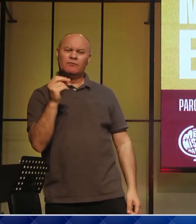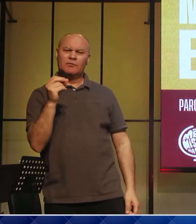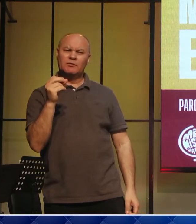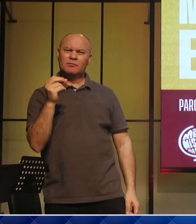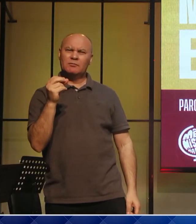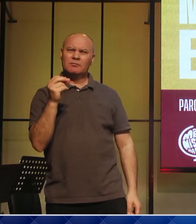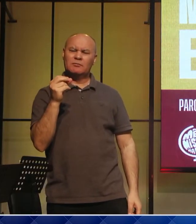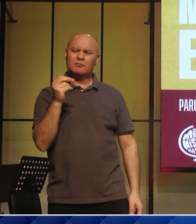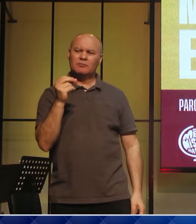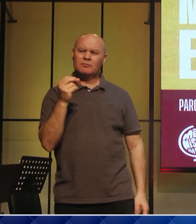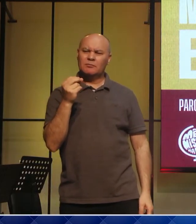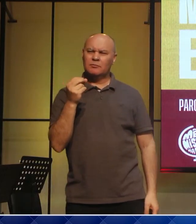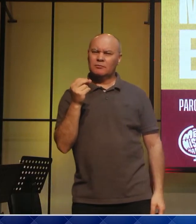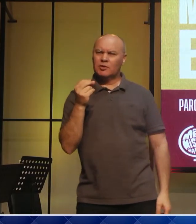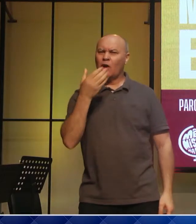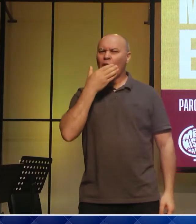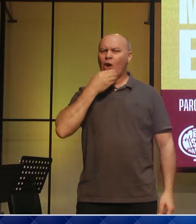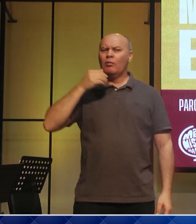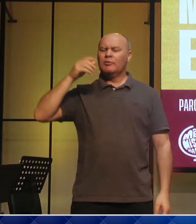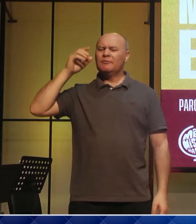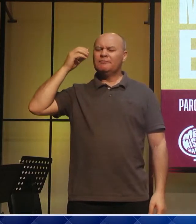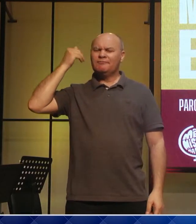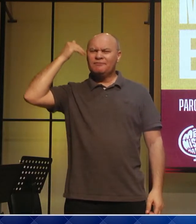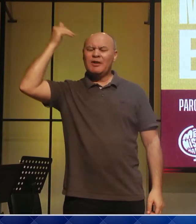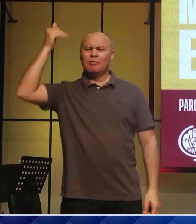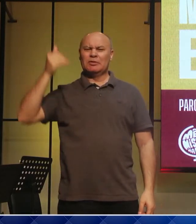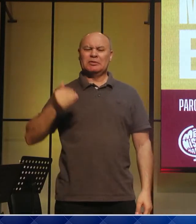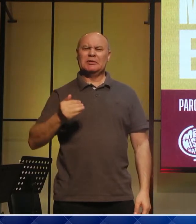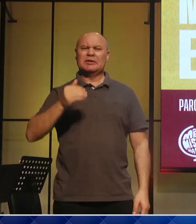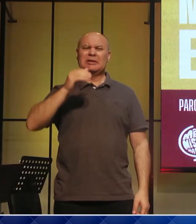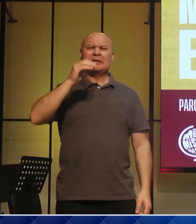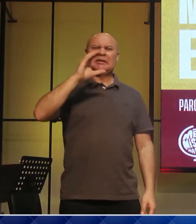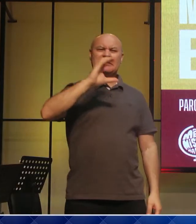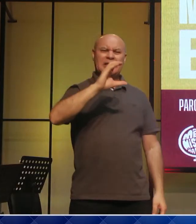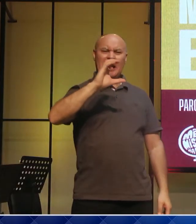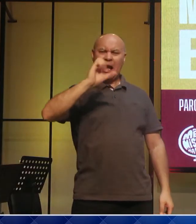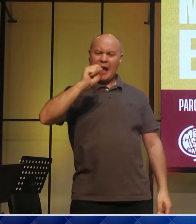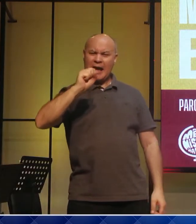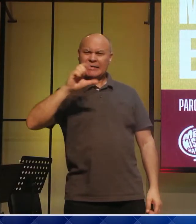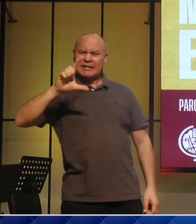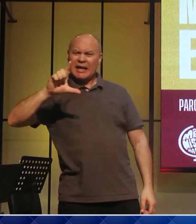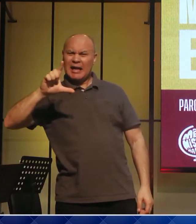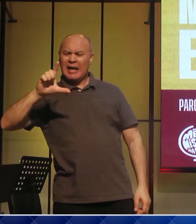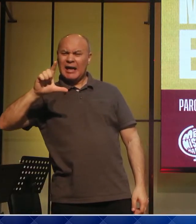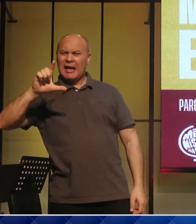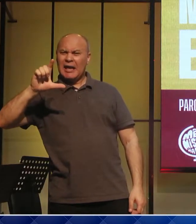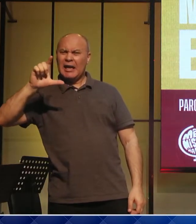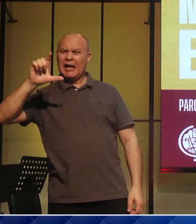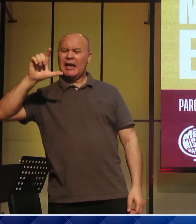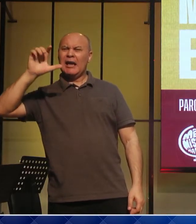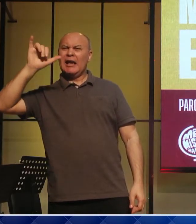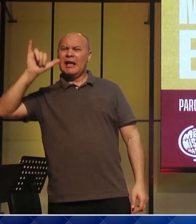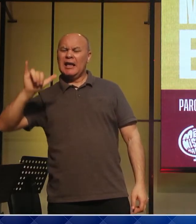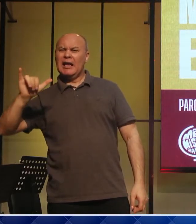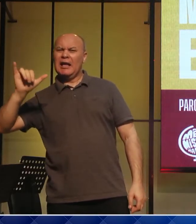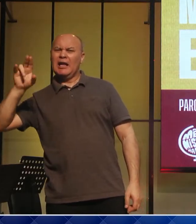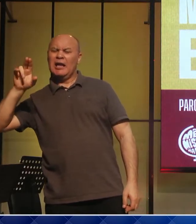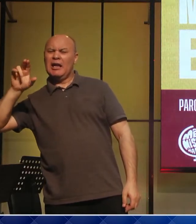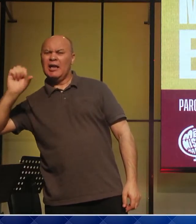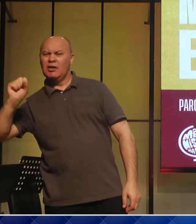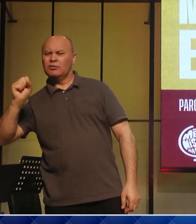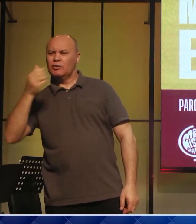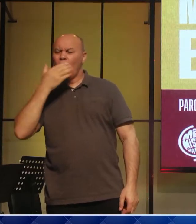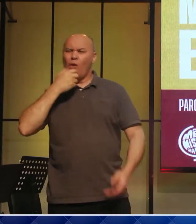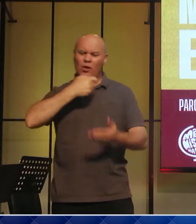E C.S. Lewis, não sei quem conhece C.S. Lewis, ele escreveu as Crônicas de Nárnia, ele foi professor em